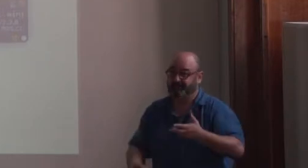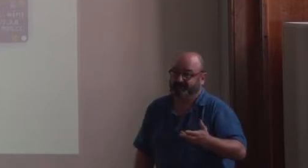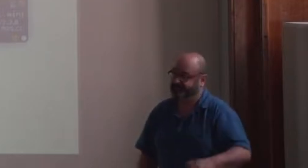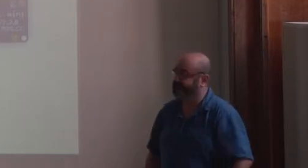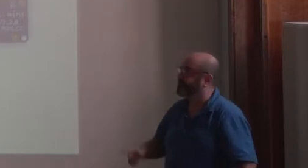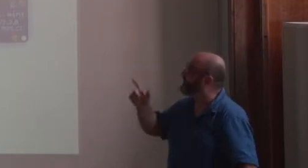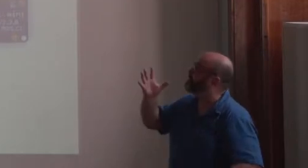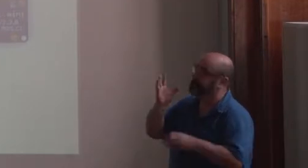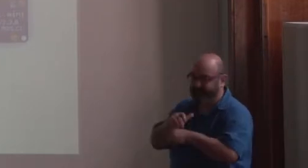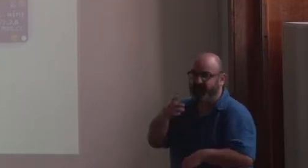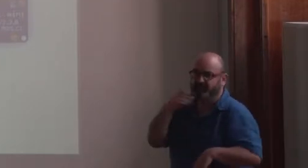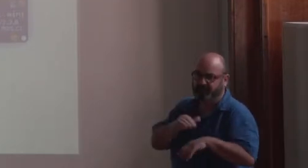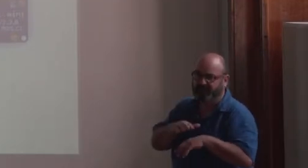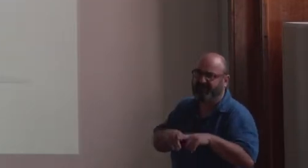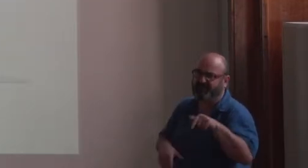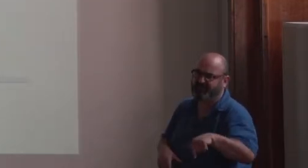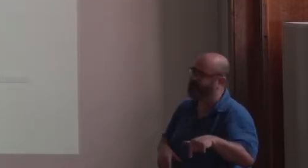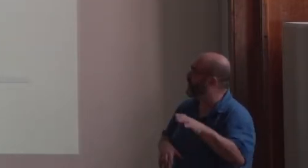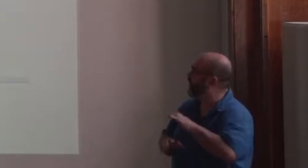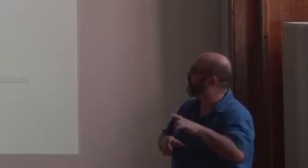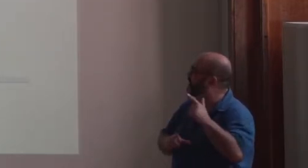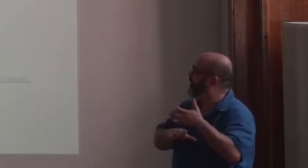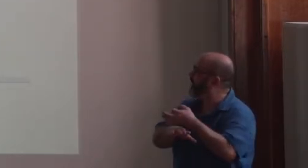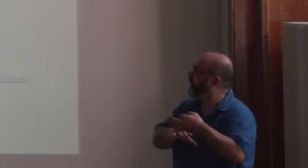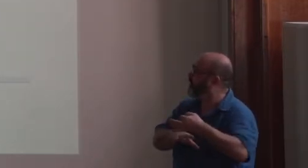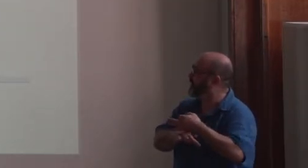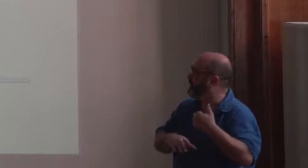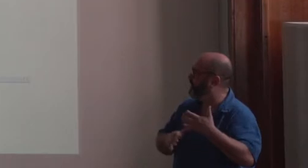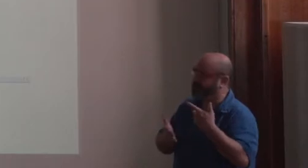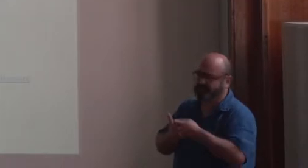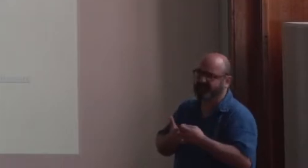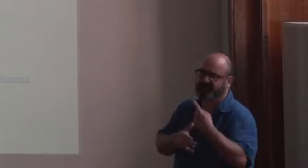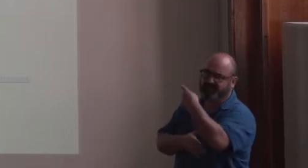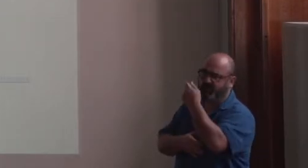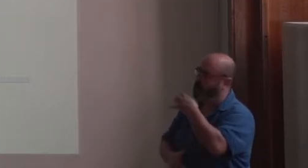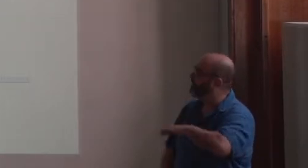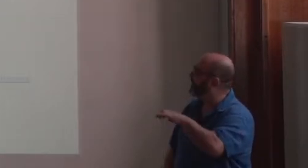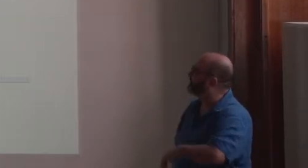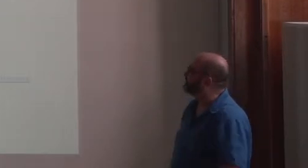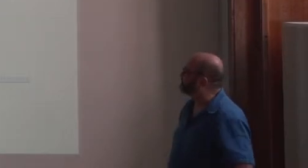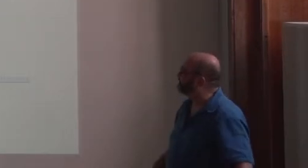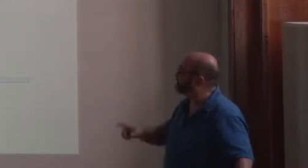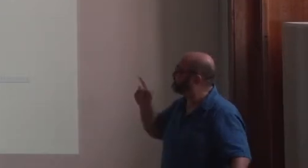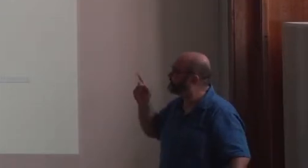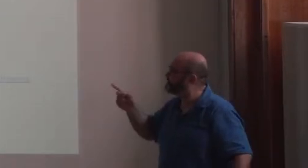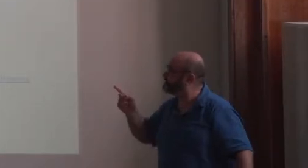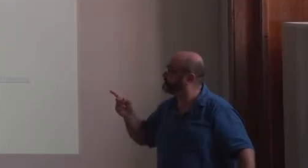Donc pour ça, il y a des revendeurs en Europe si vous devez acheter à des compagnies chinoises. Donc une fois que vous avez votre